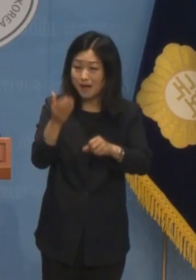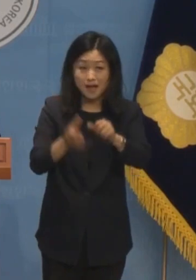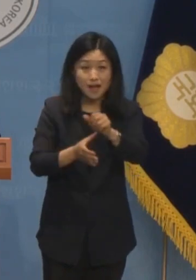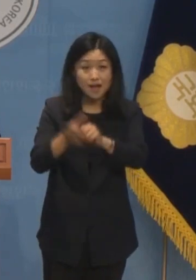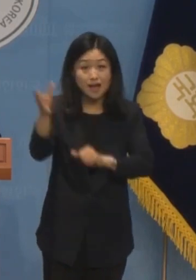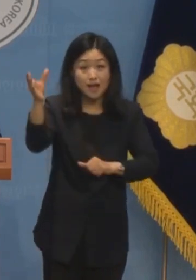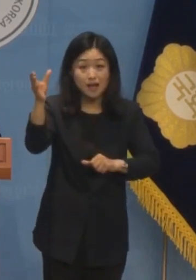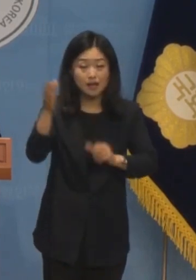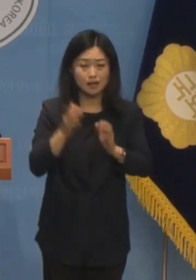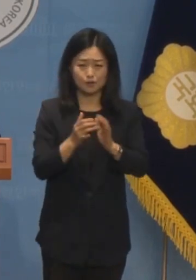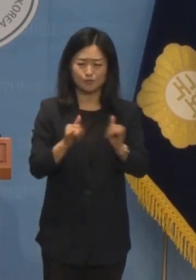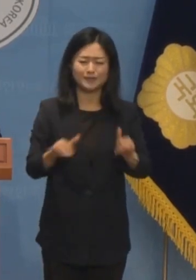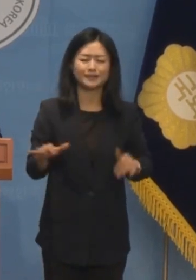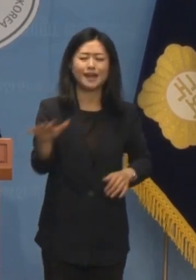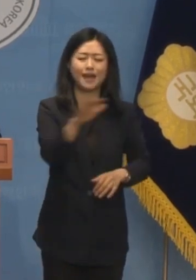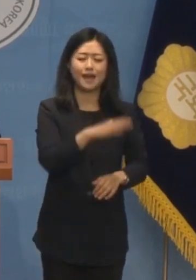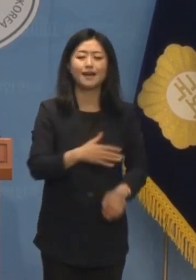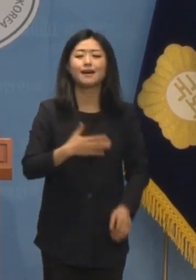국민께서 모를 것 같습니까?